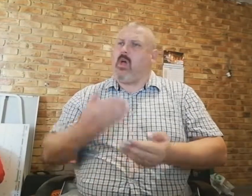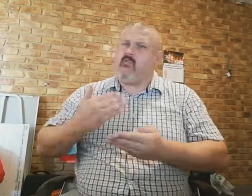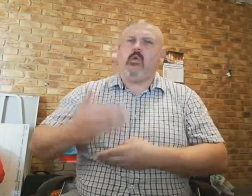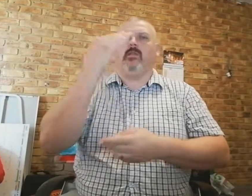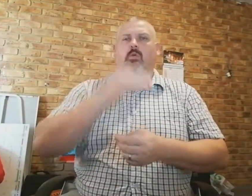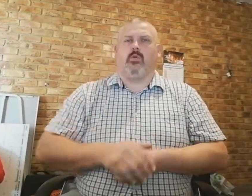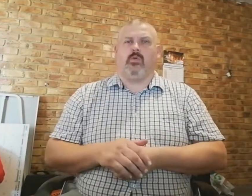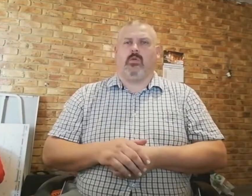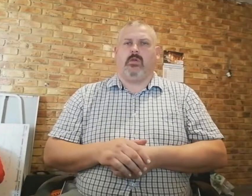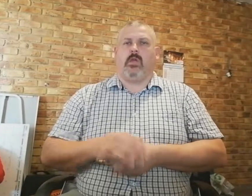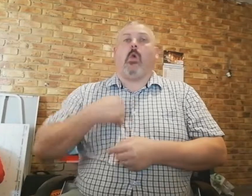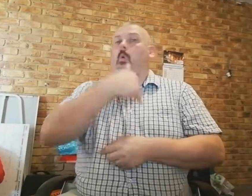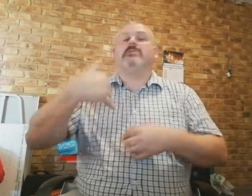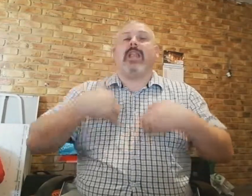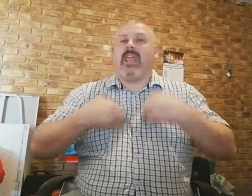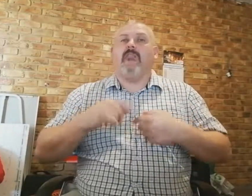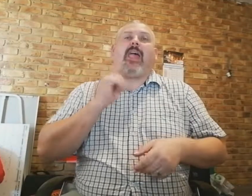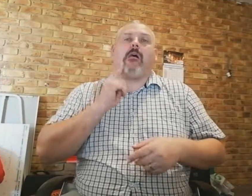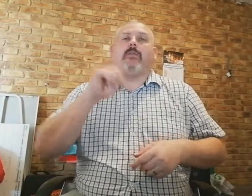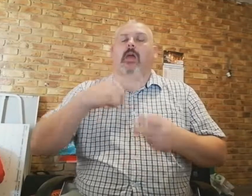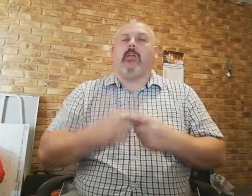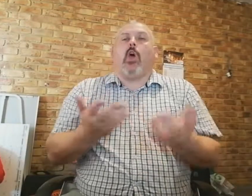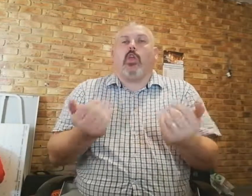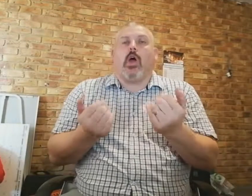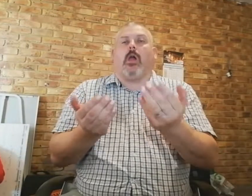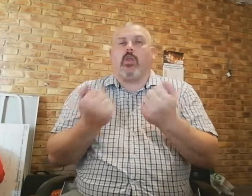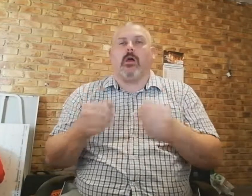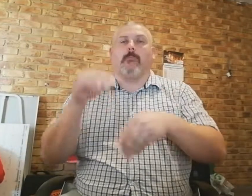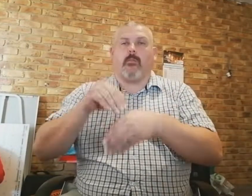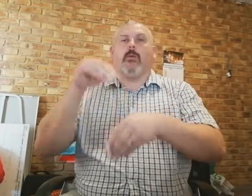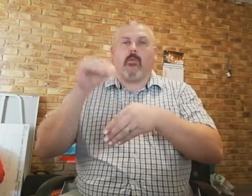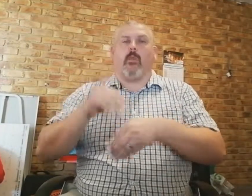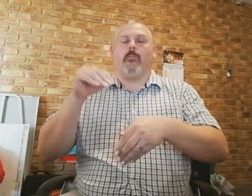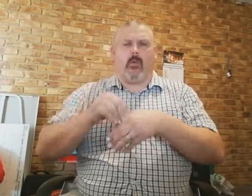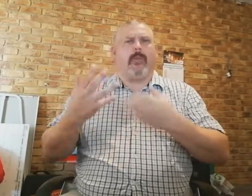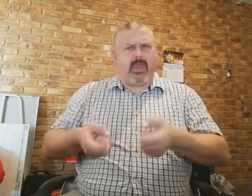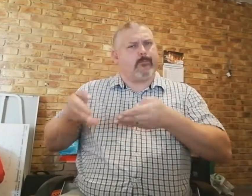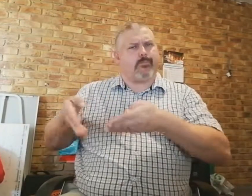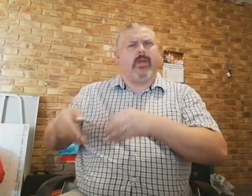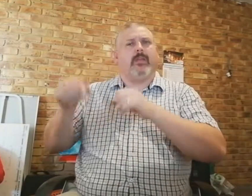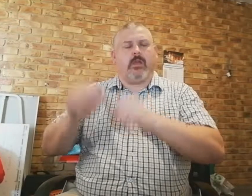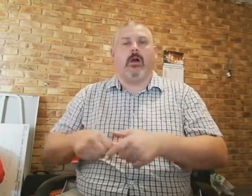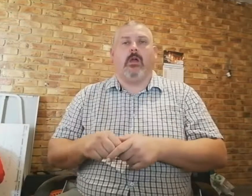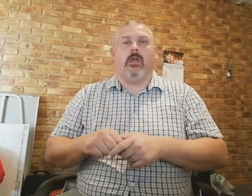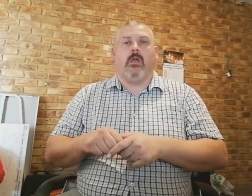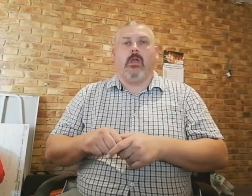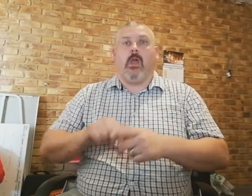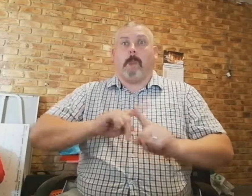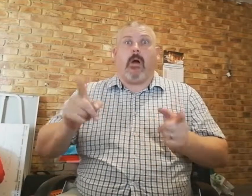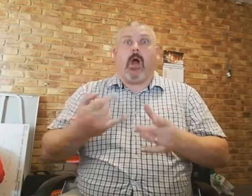En toe en toe. Ons lewe elke dag het, uitdag, uitdag, blum, blum, blum, blum, heep. Ja, maar